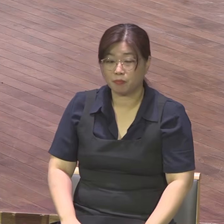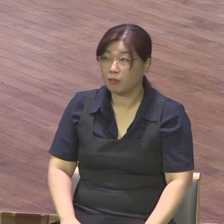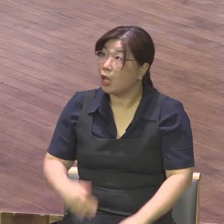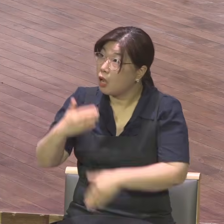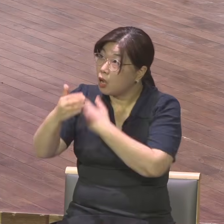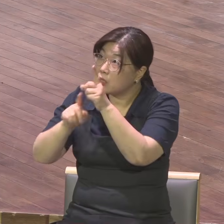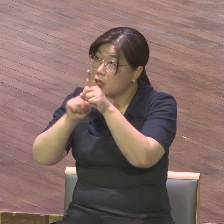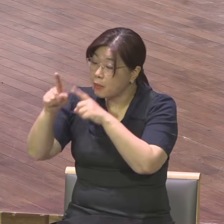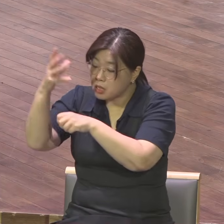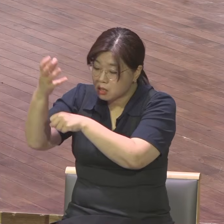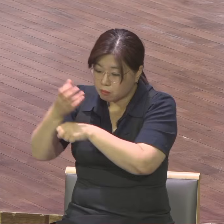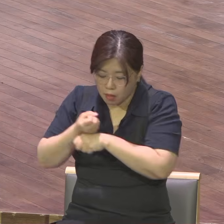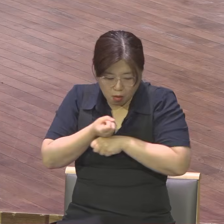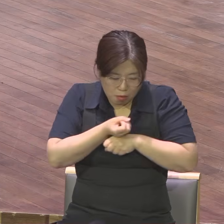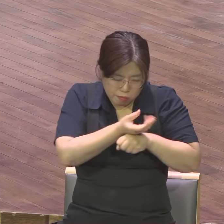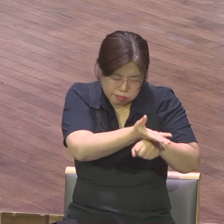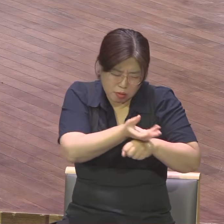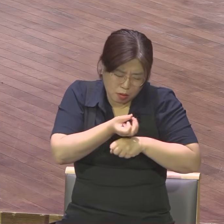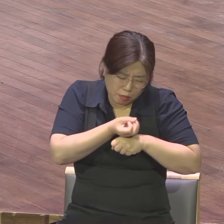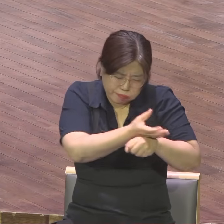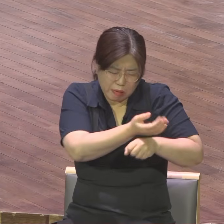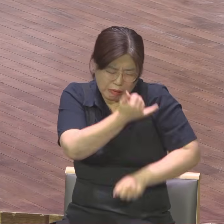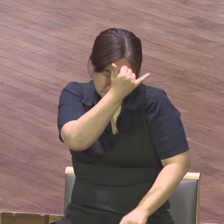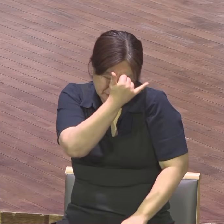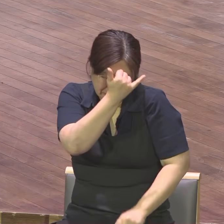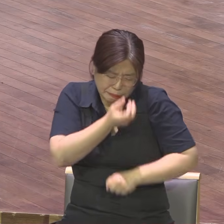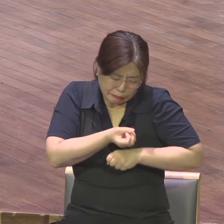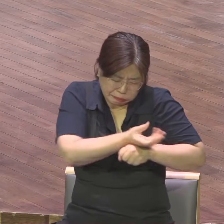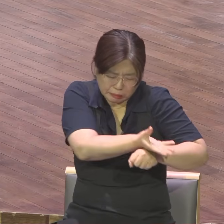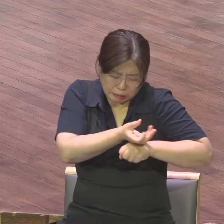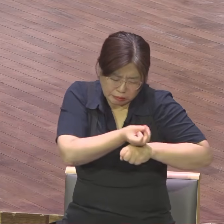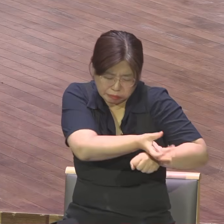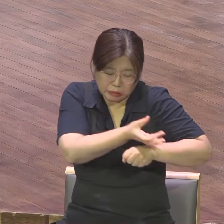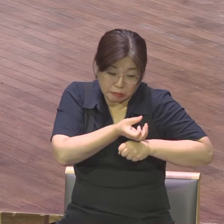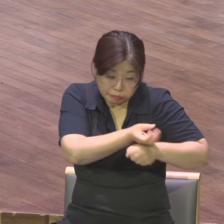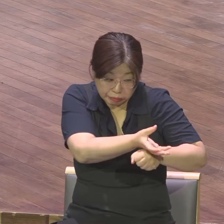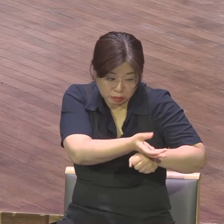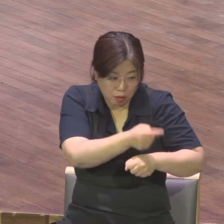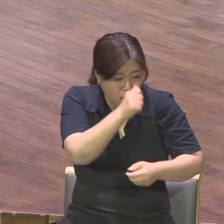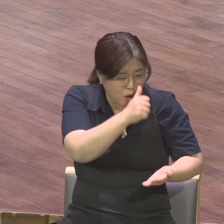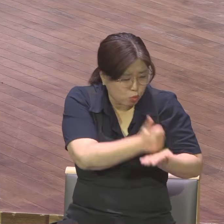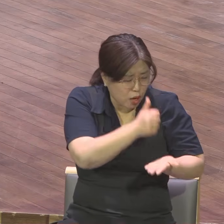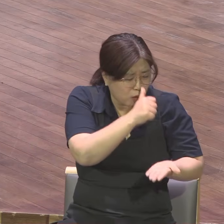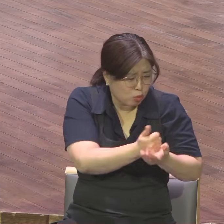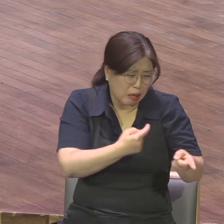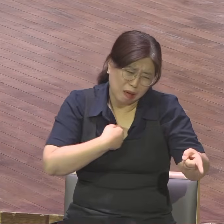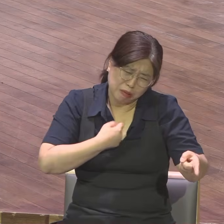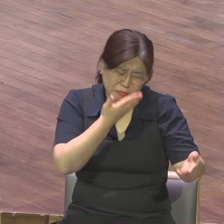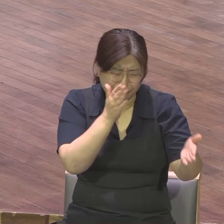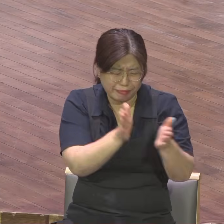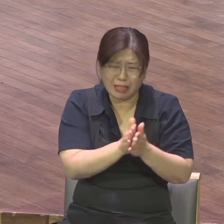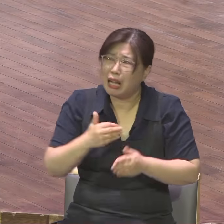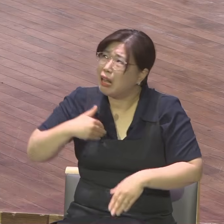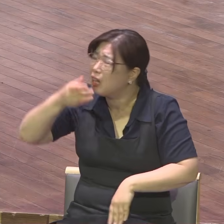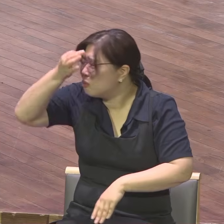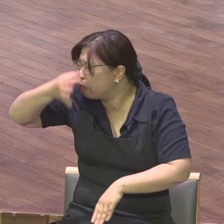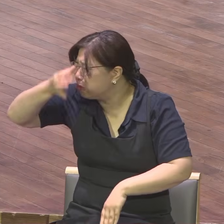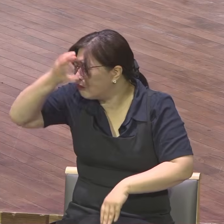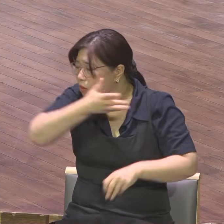전달하는 역할을 감당을 했습니다. 패역한 남유다 백성들과는 그 영적 상태가 완전히 달랐습니다.